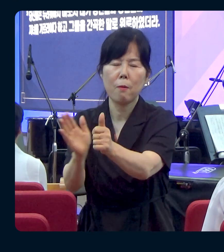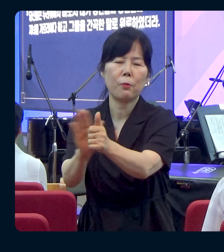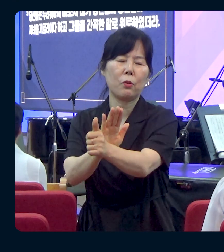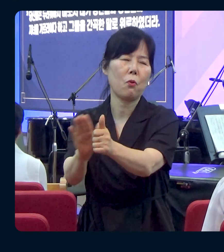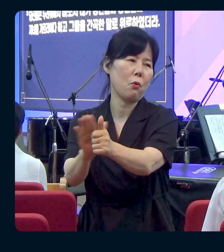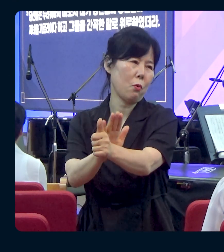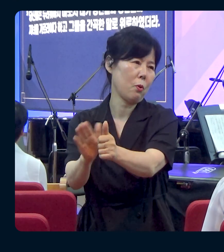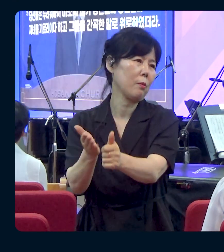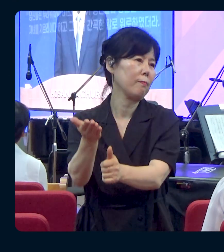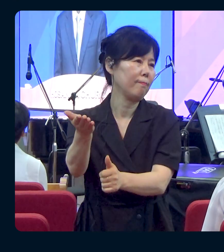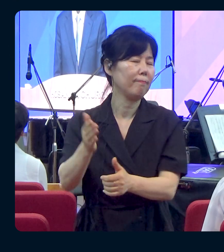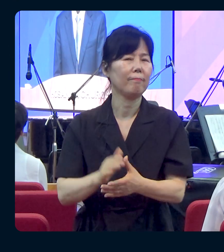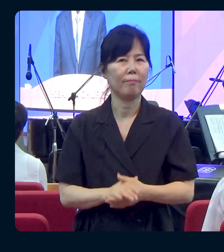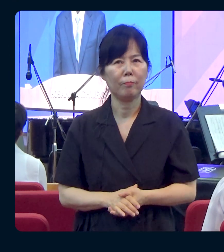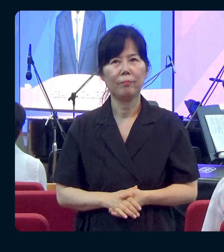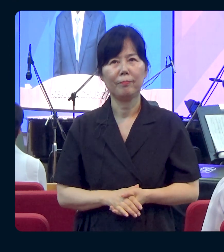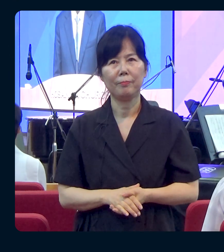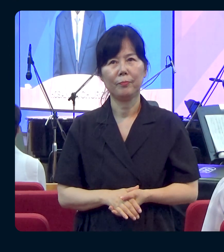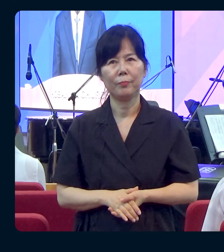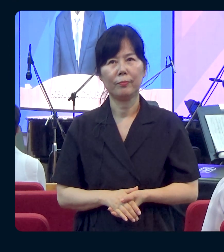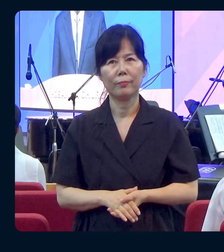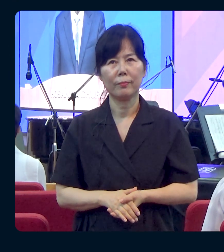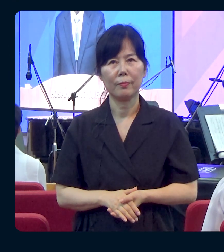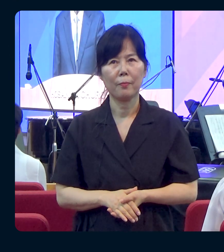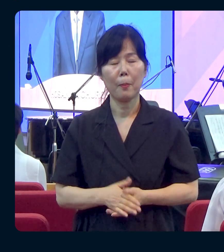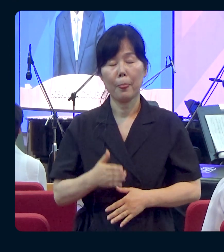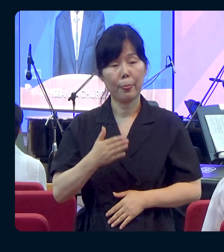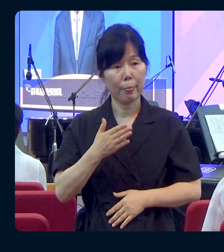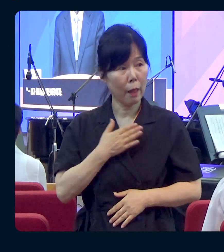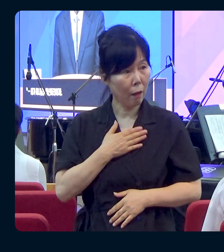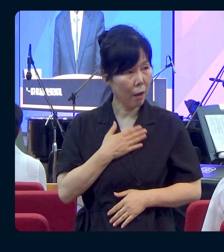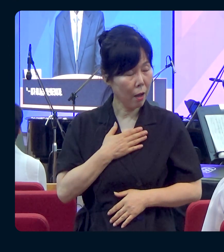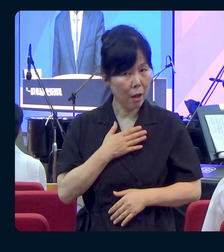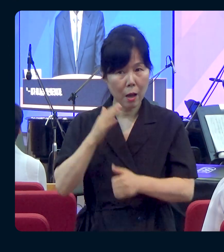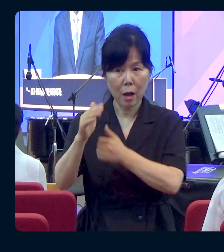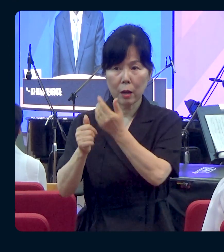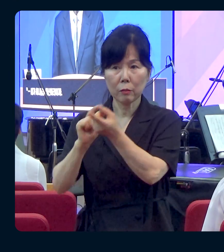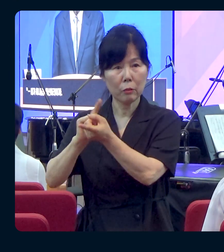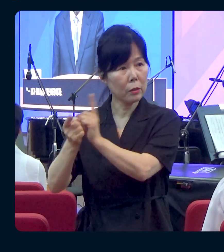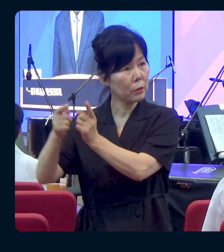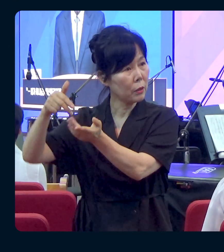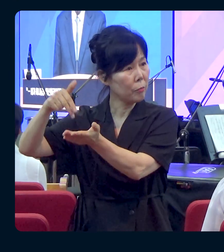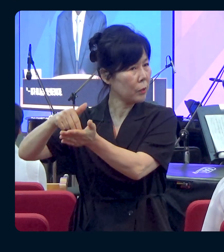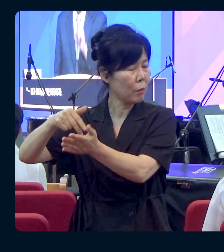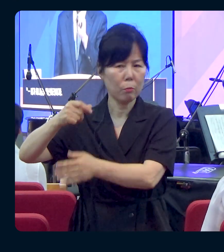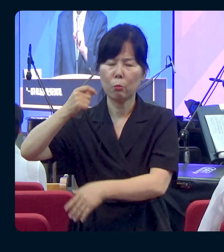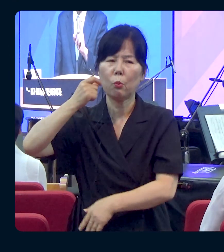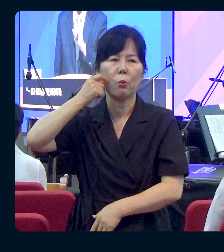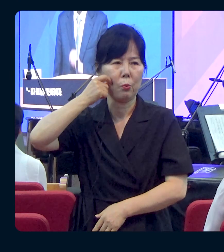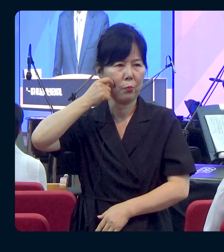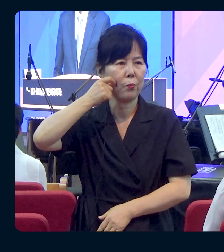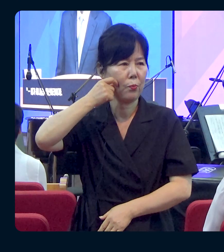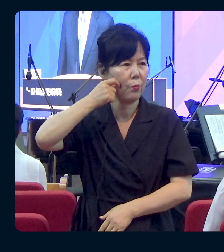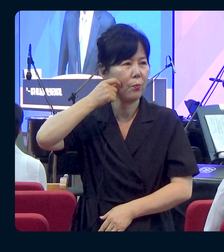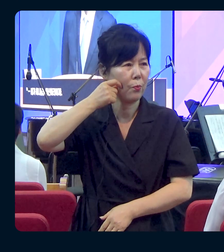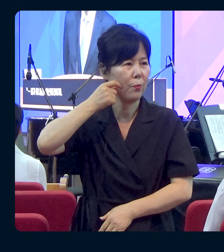하고 그들을 간곡한 말로 위로하였더라. 내가